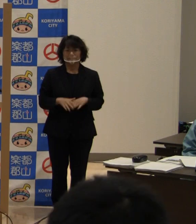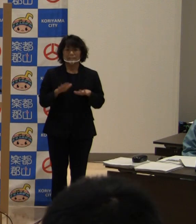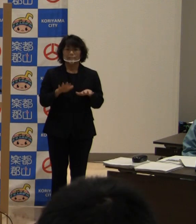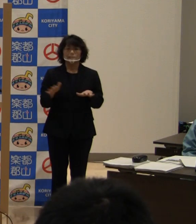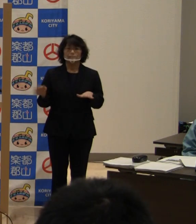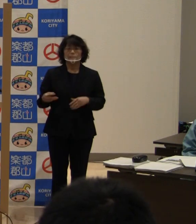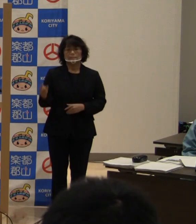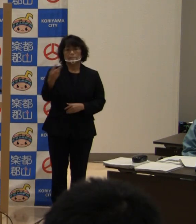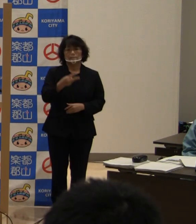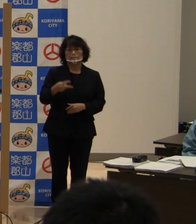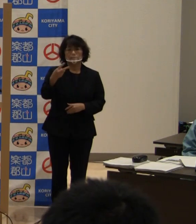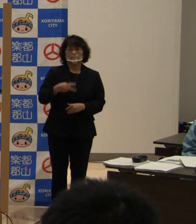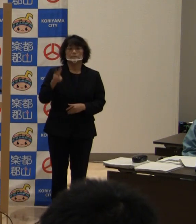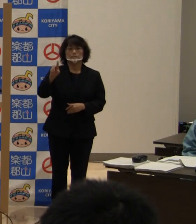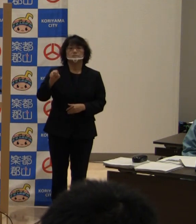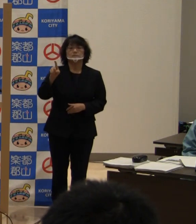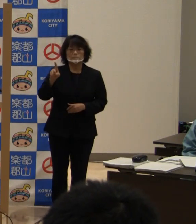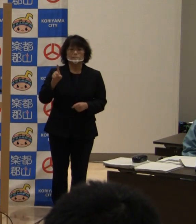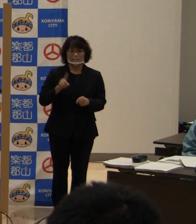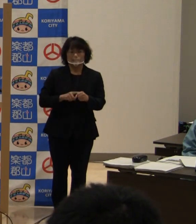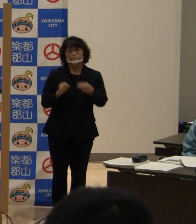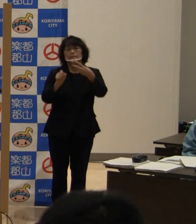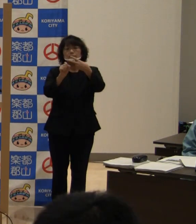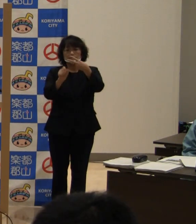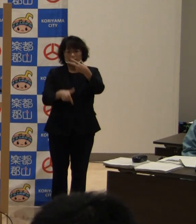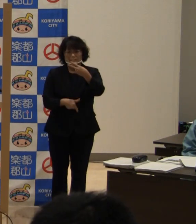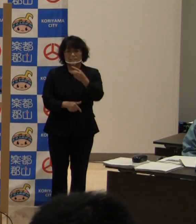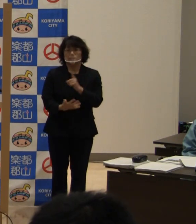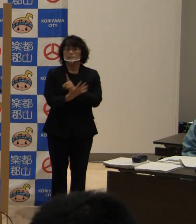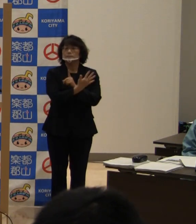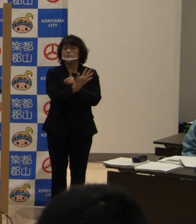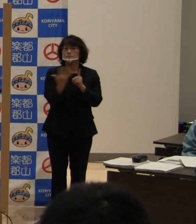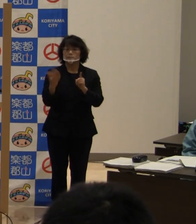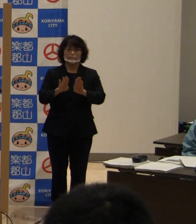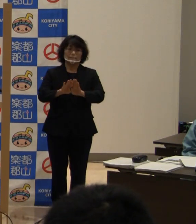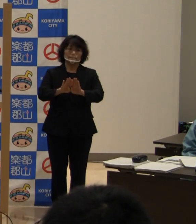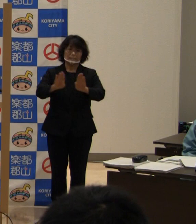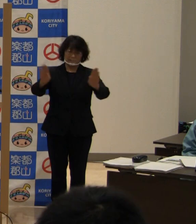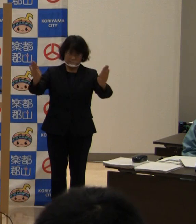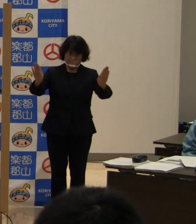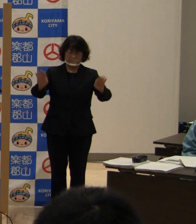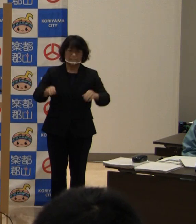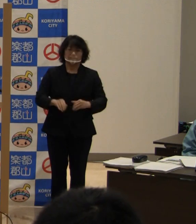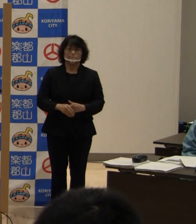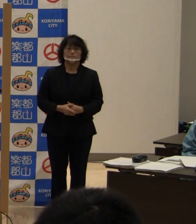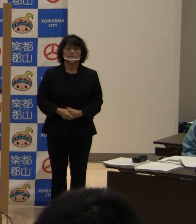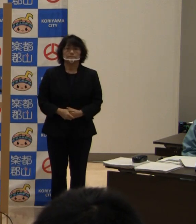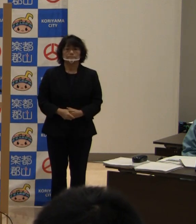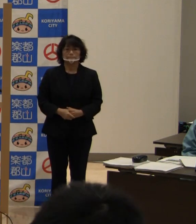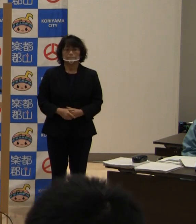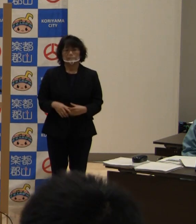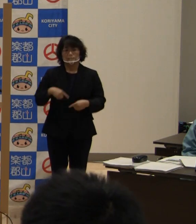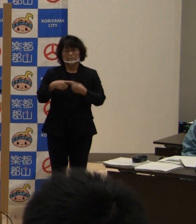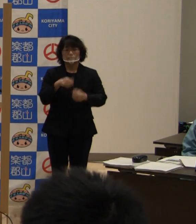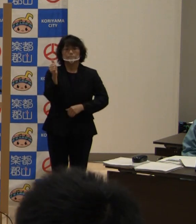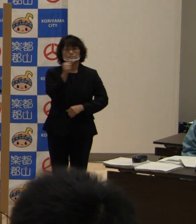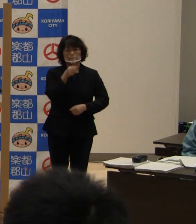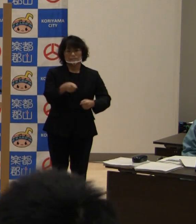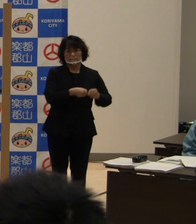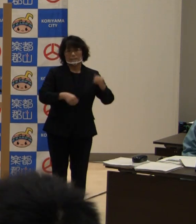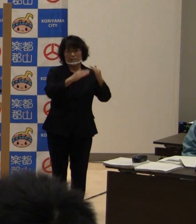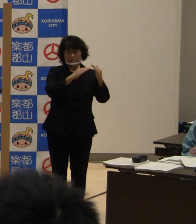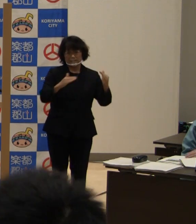から2021年2月定例市長記者会見を始めさせていただきます。手話通訳は鎌倉